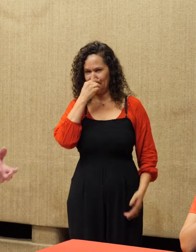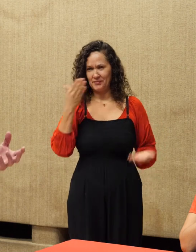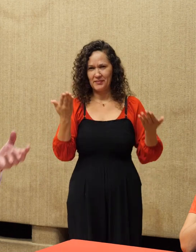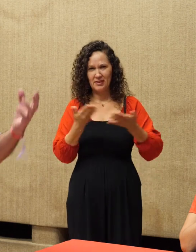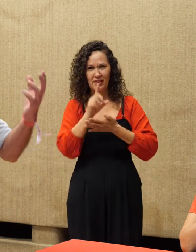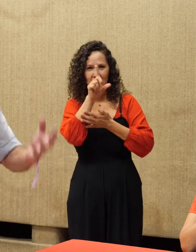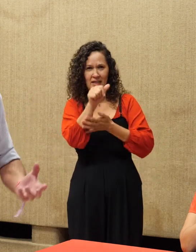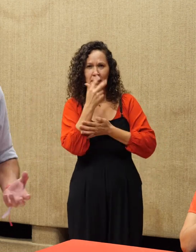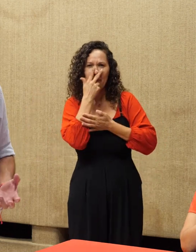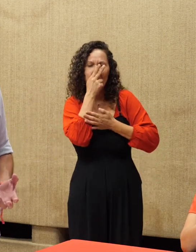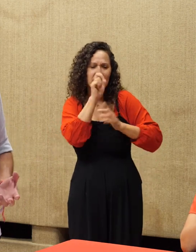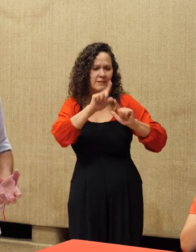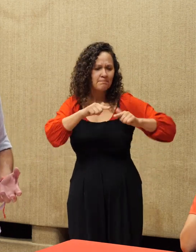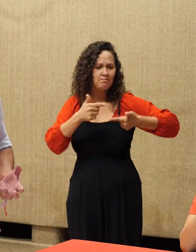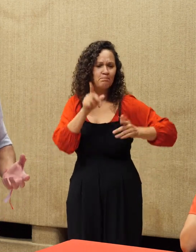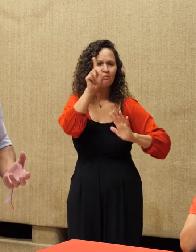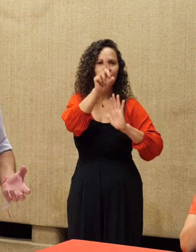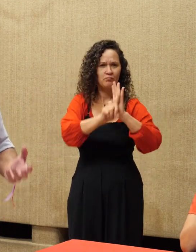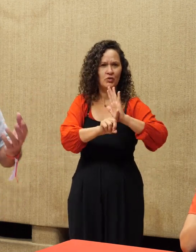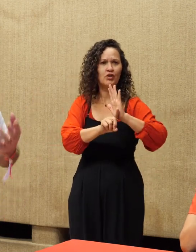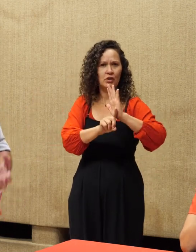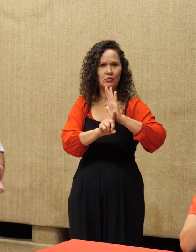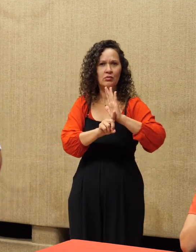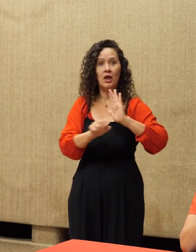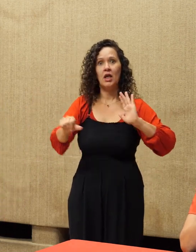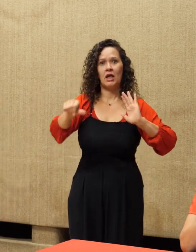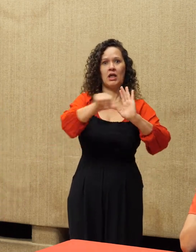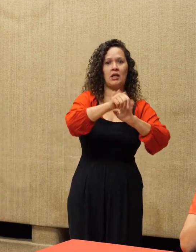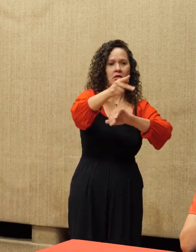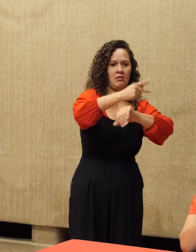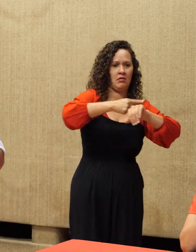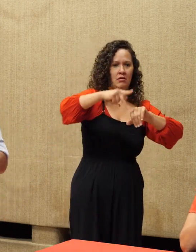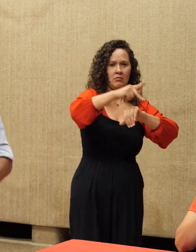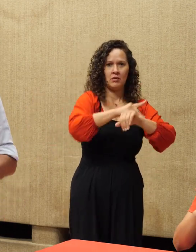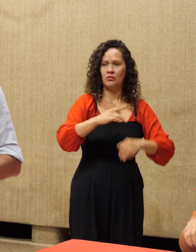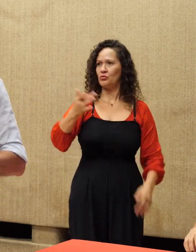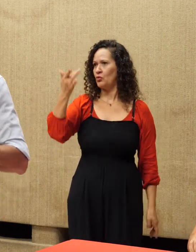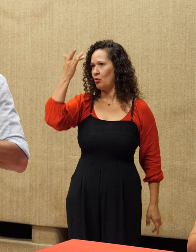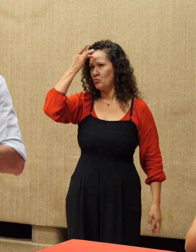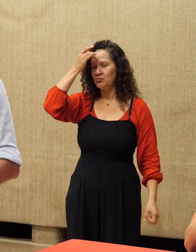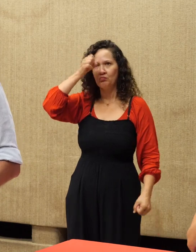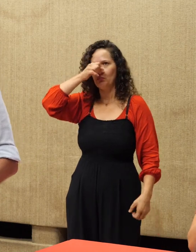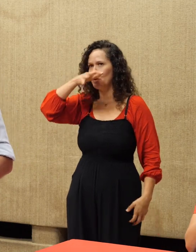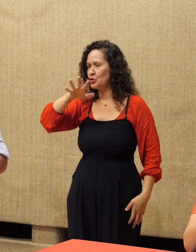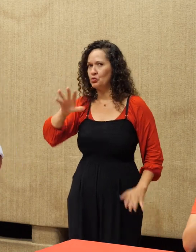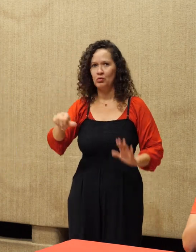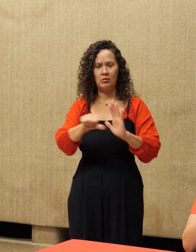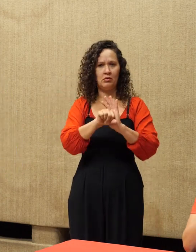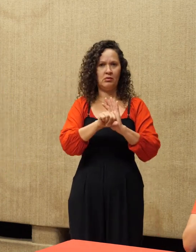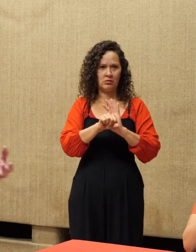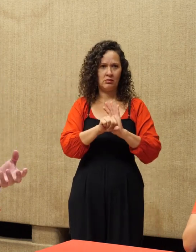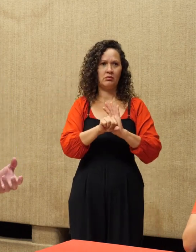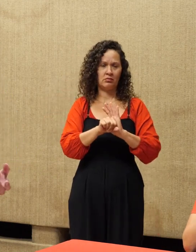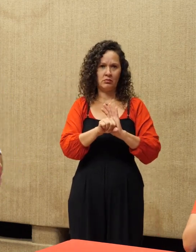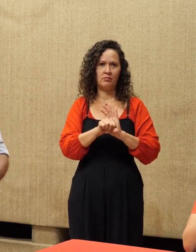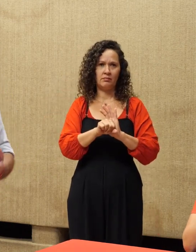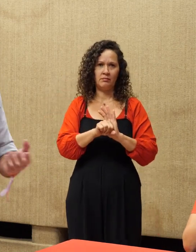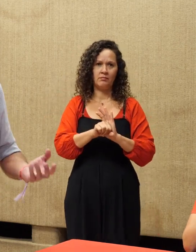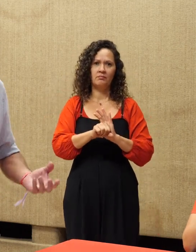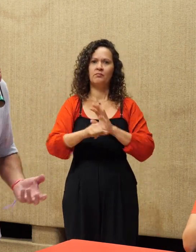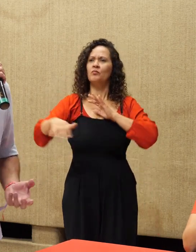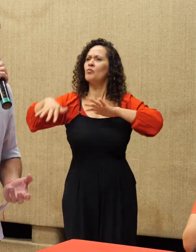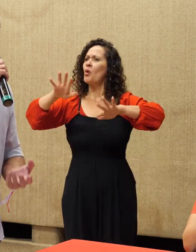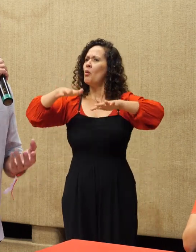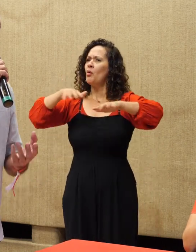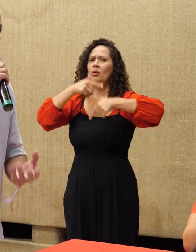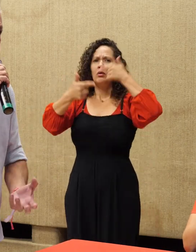passou a lutar por direitos. Né, passou a ser crime nesse país, absurdamente criminalizado. Que se diga o